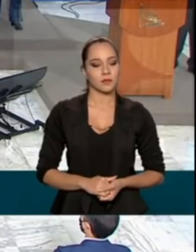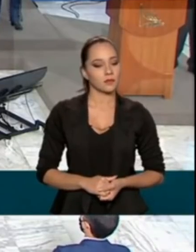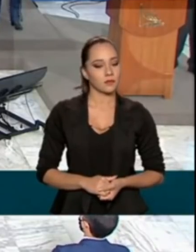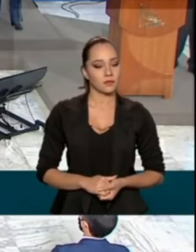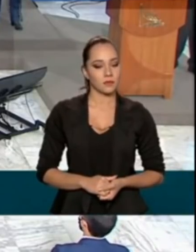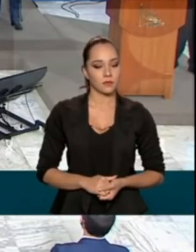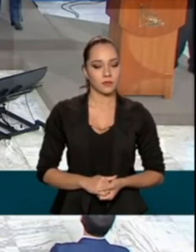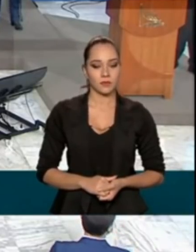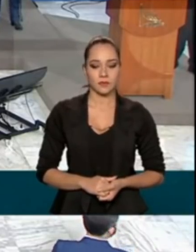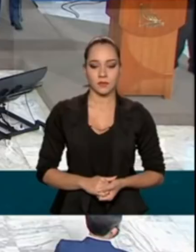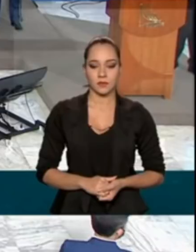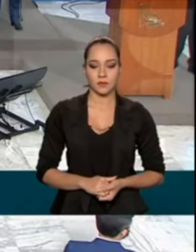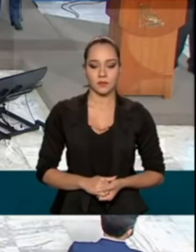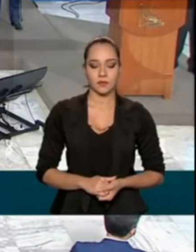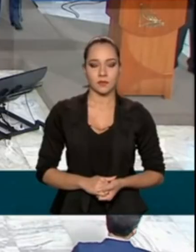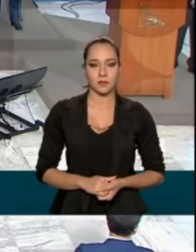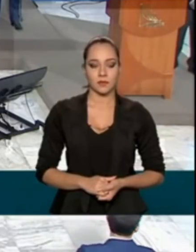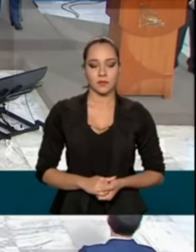O Plano Safra